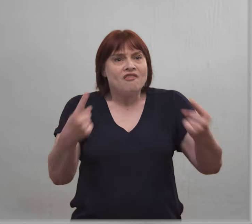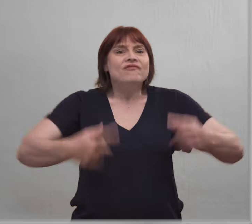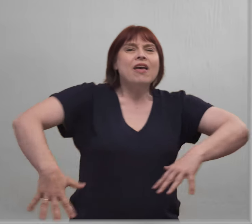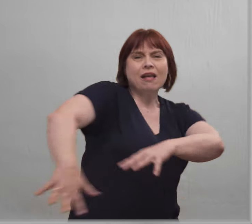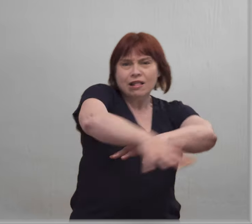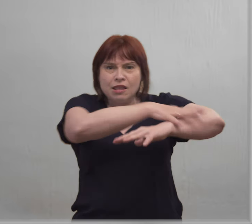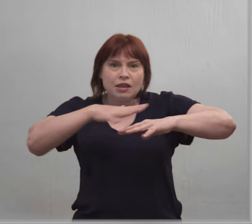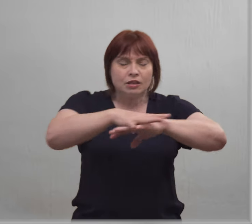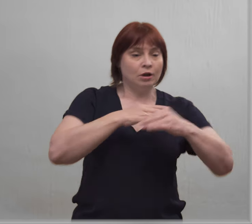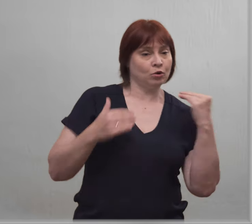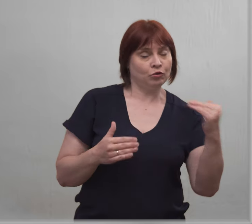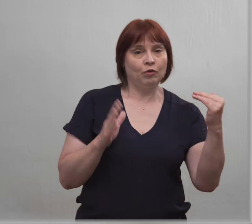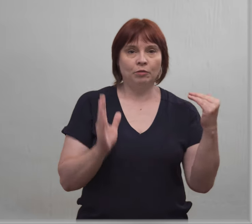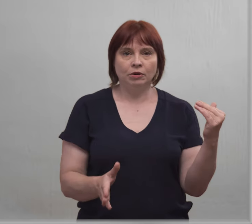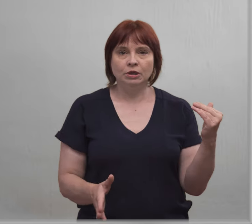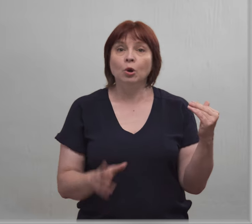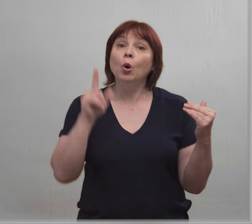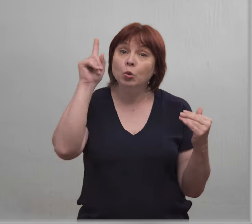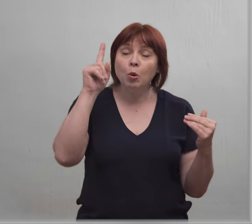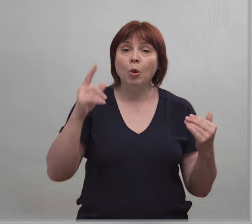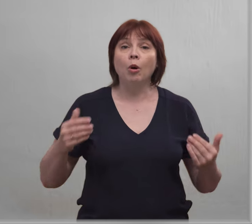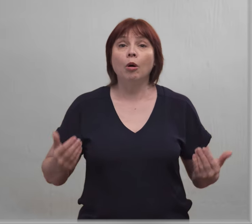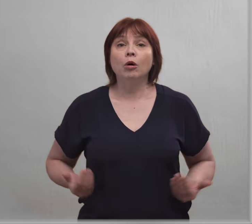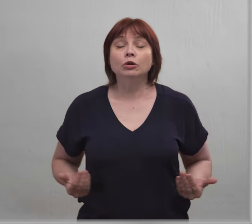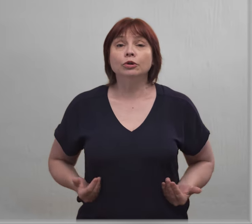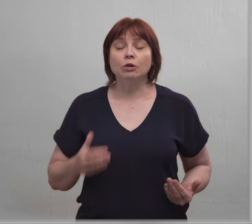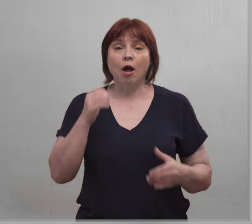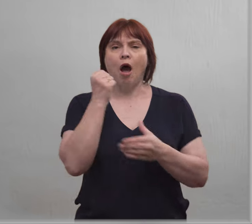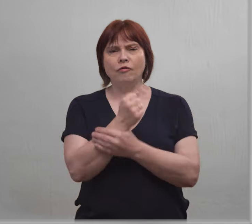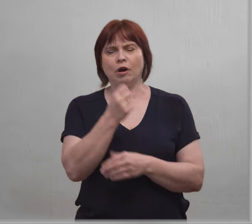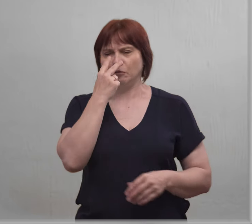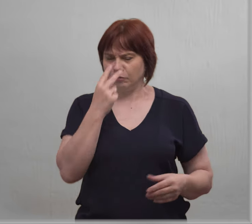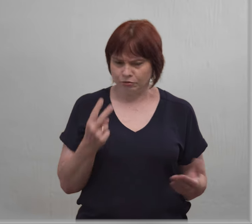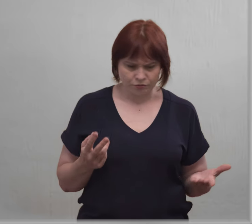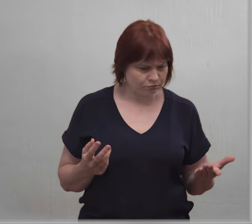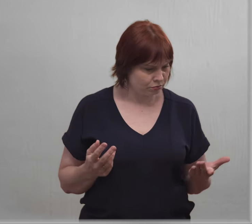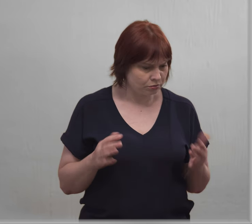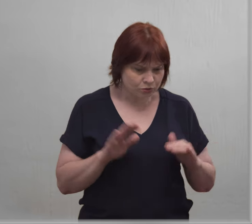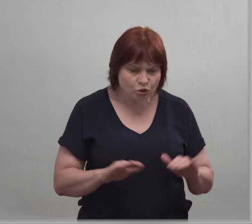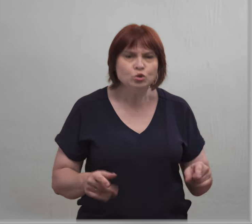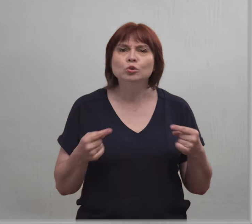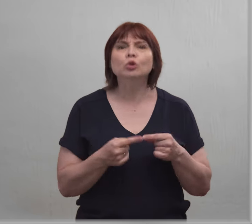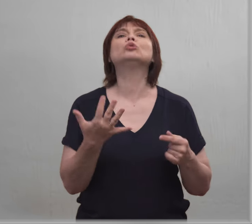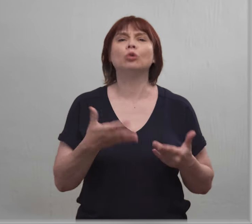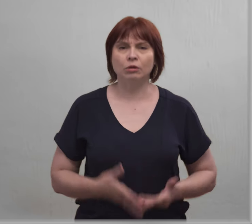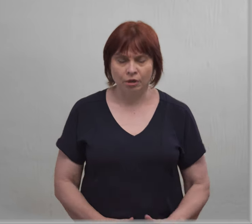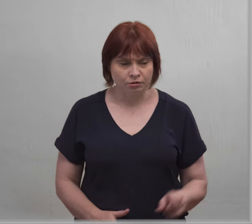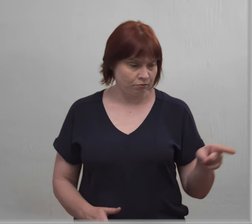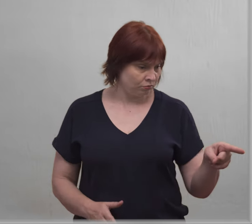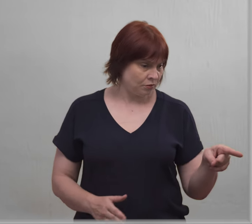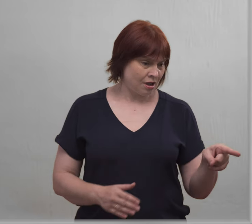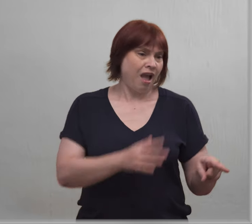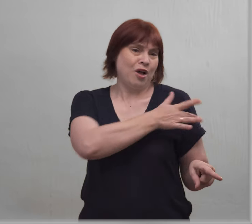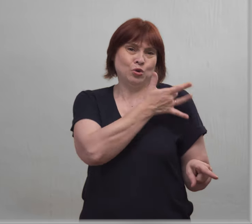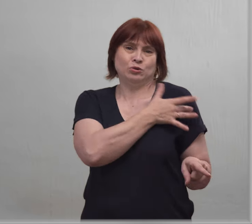детей? Двух. От Сары одного и от Агари. Двух. Измаила и Исаака. Но